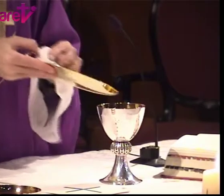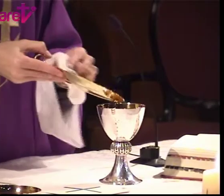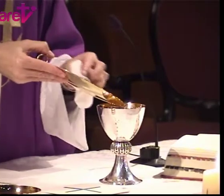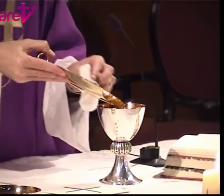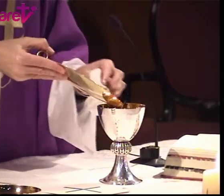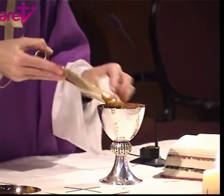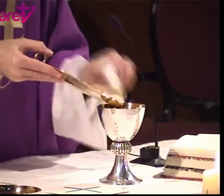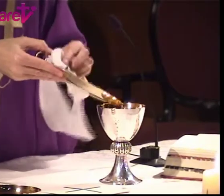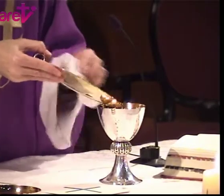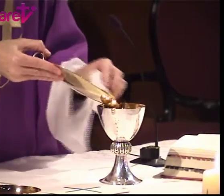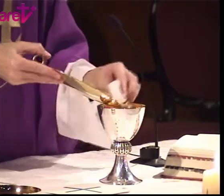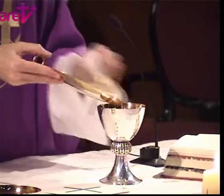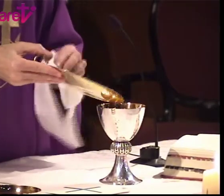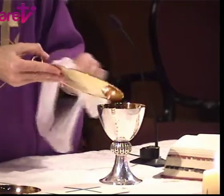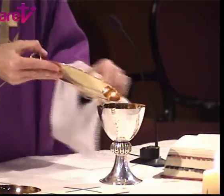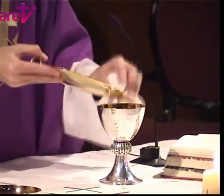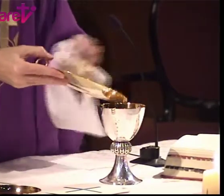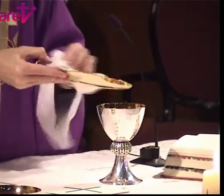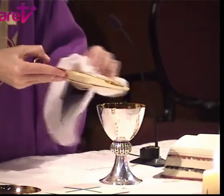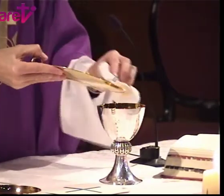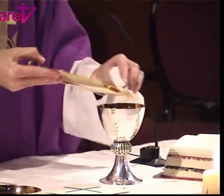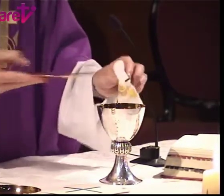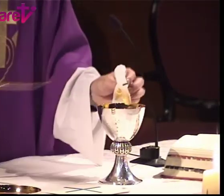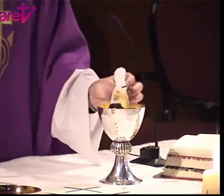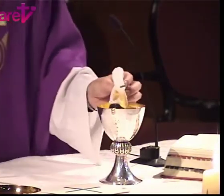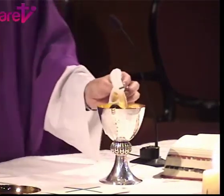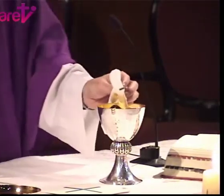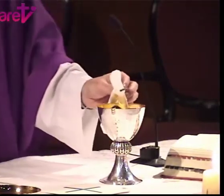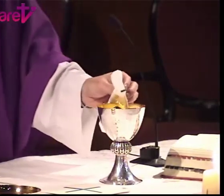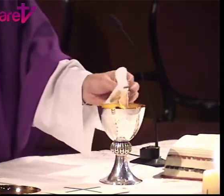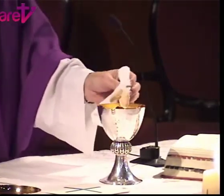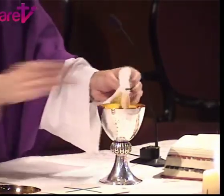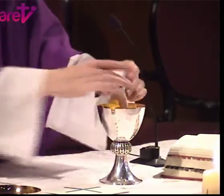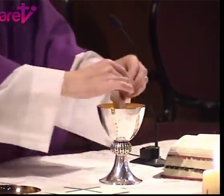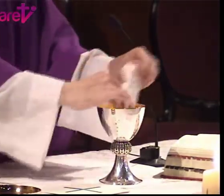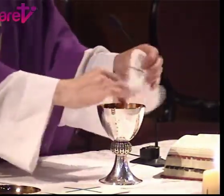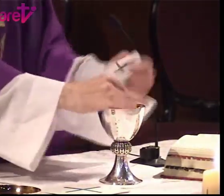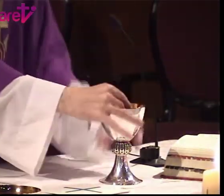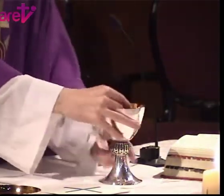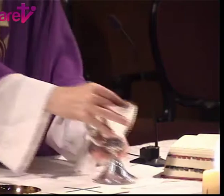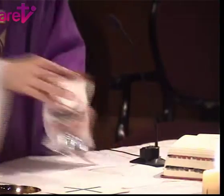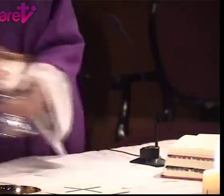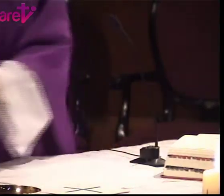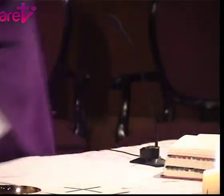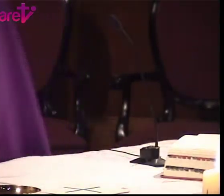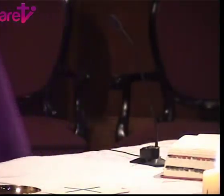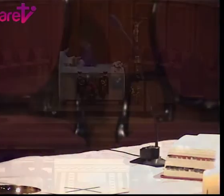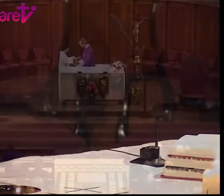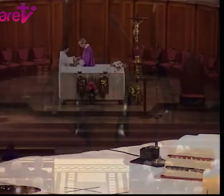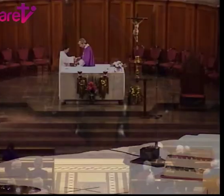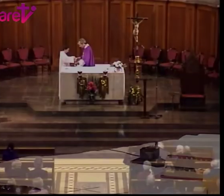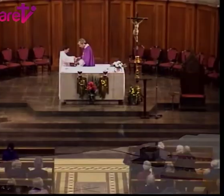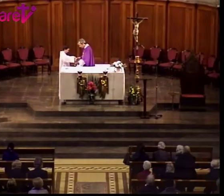Muéstrame el camino, y en tu verdad caminaré. Guía mi corazón para que venere tu